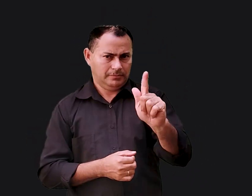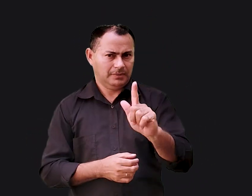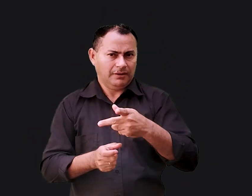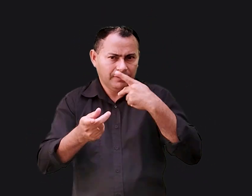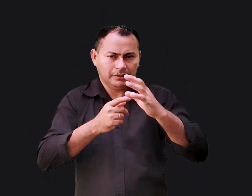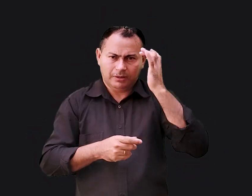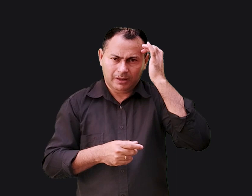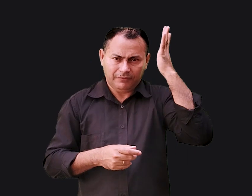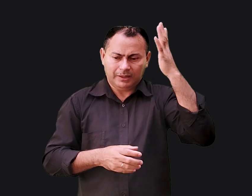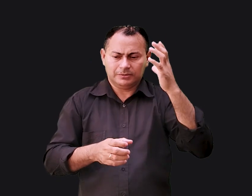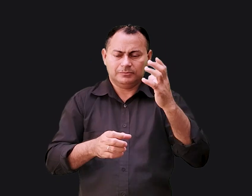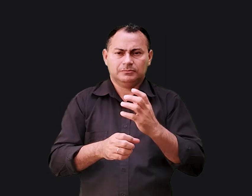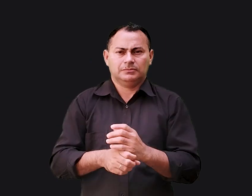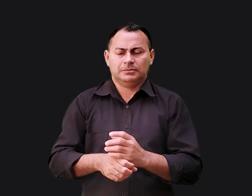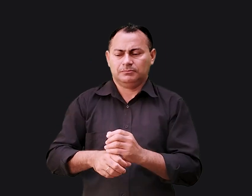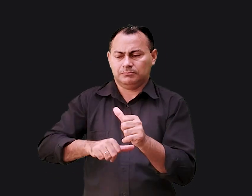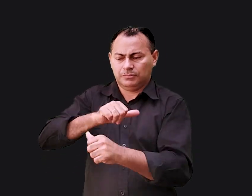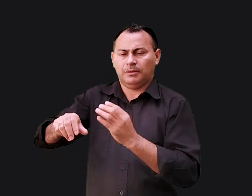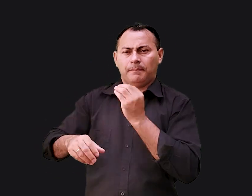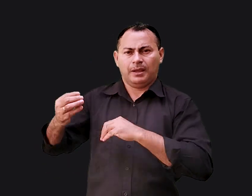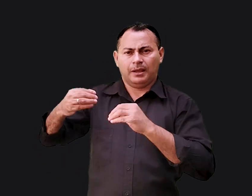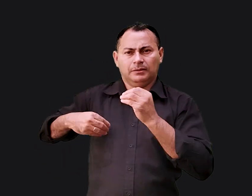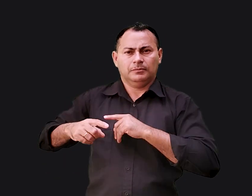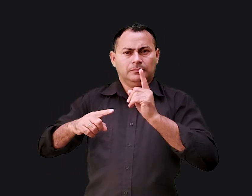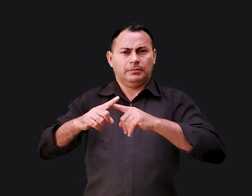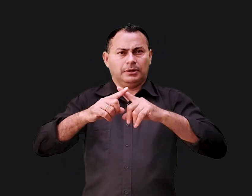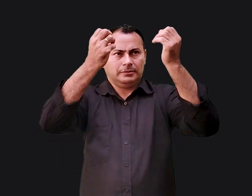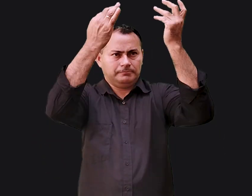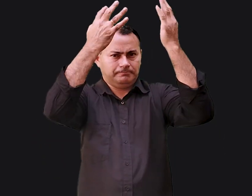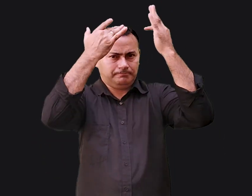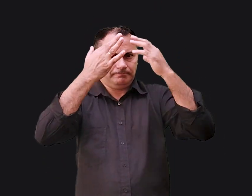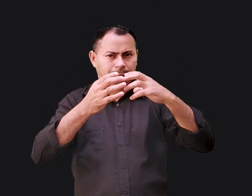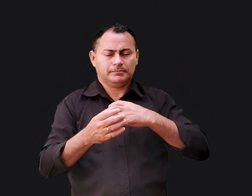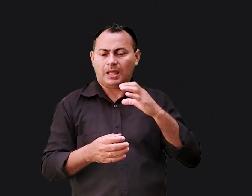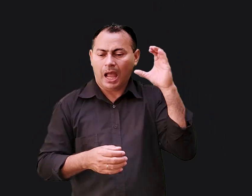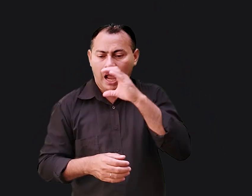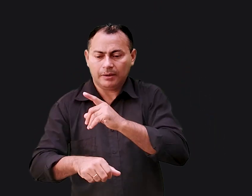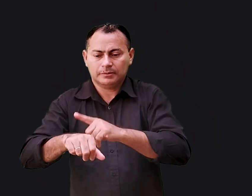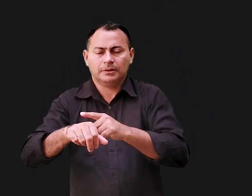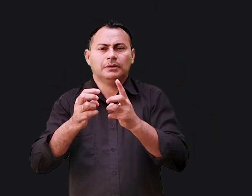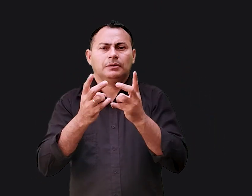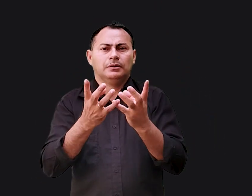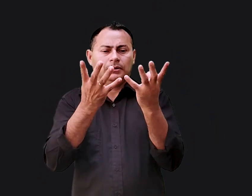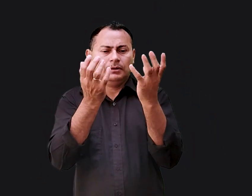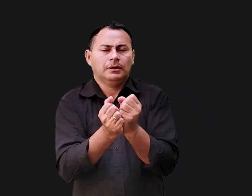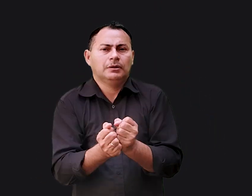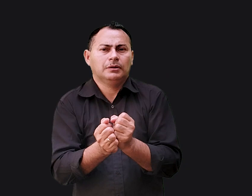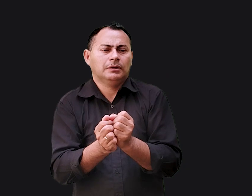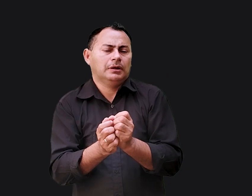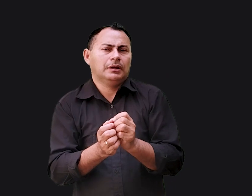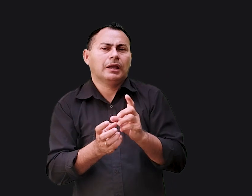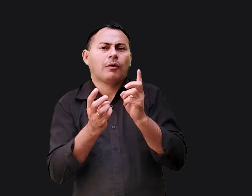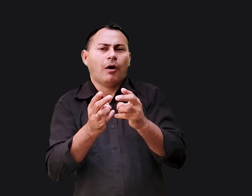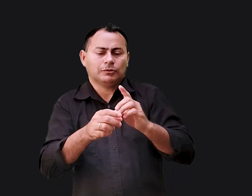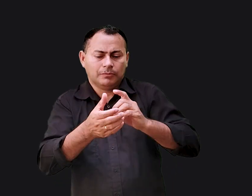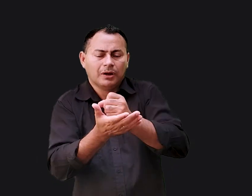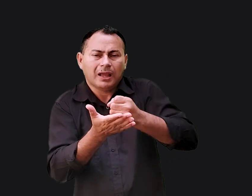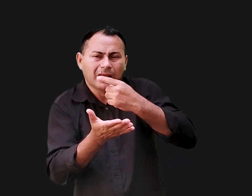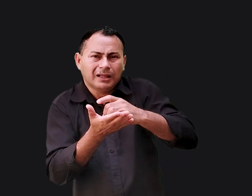é fácil reerguer-se do pecado, porque a graça de Deus não funciona assim instantaneamente, como tomou o Doril, a dor sumiu. Não,